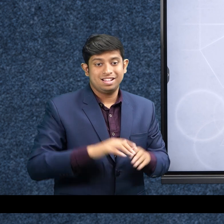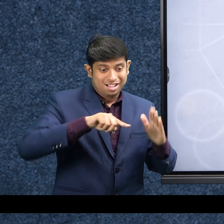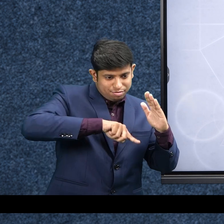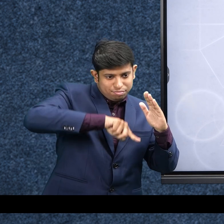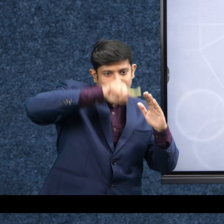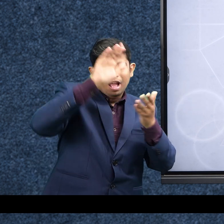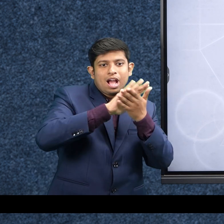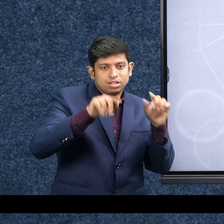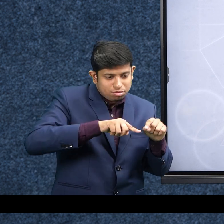पराकाष्ठा,